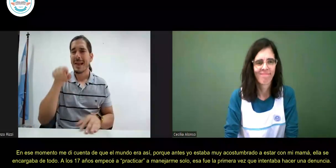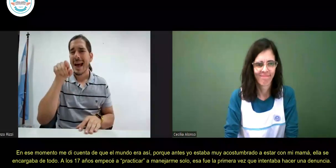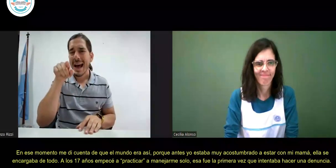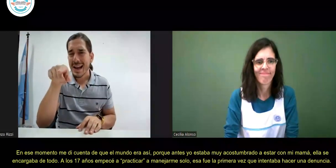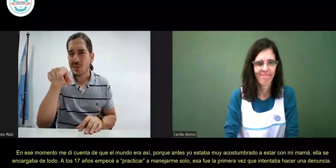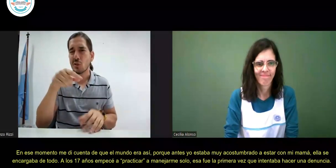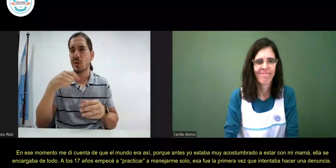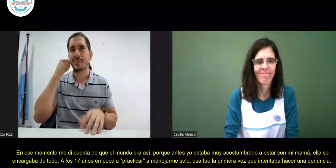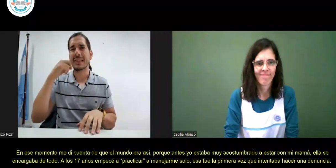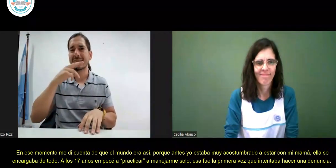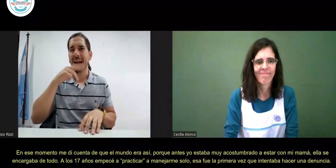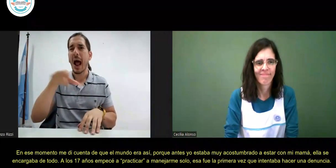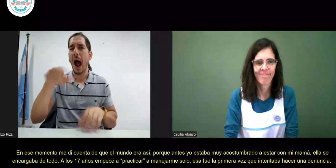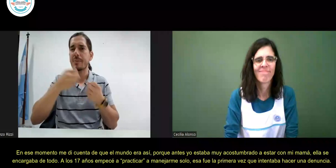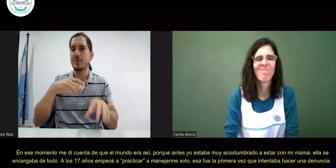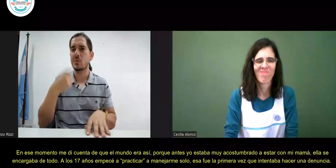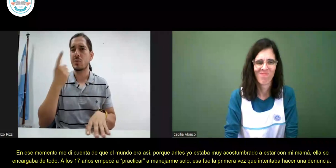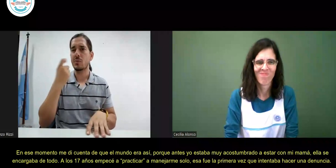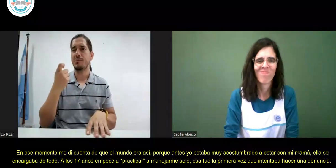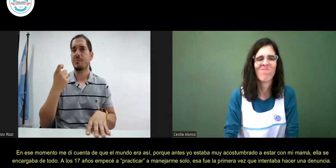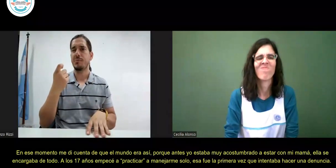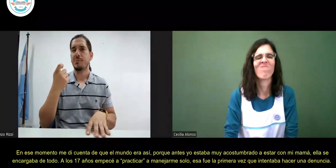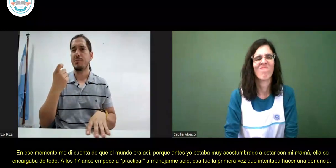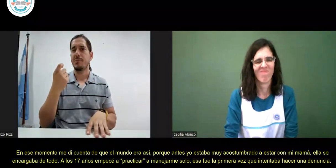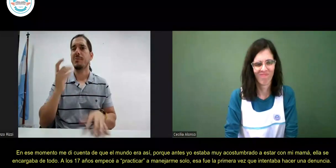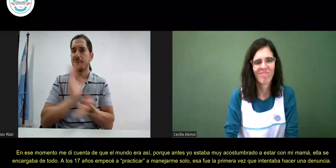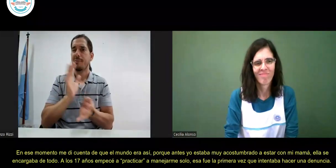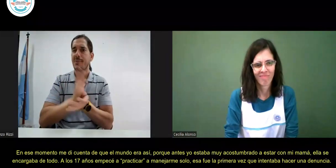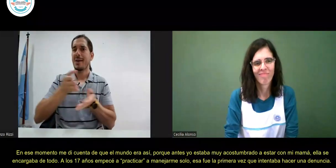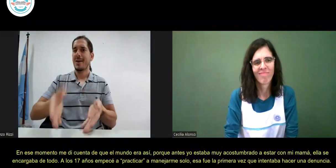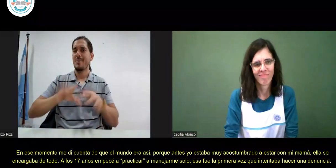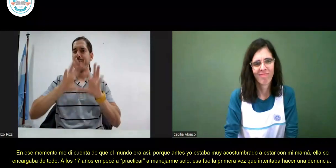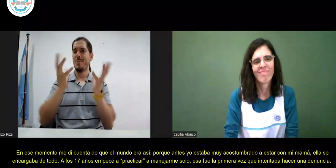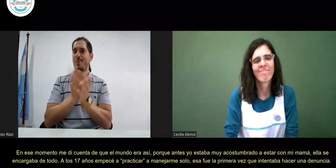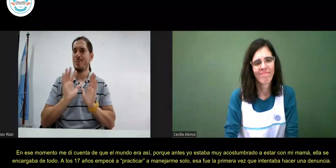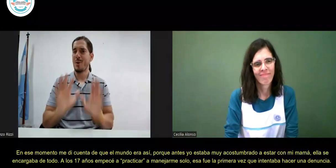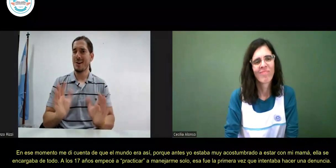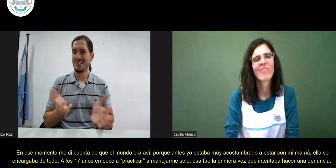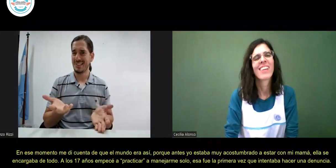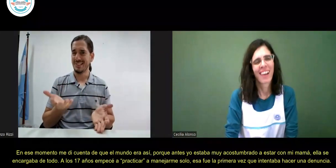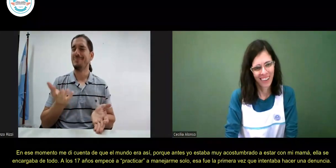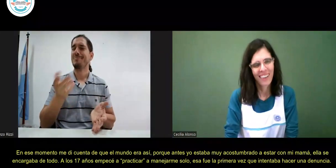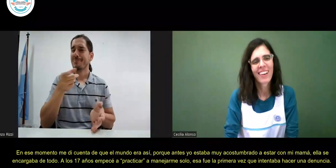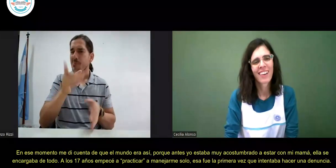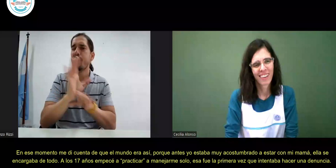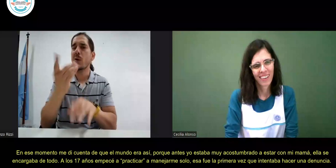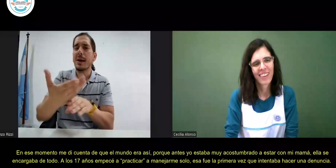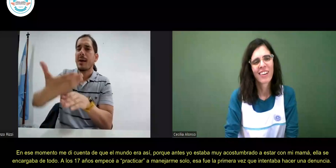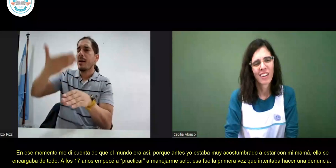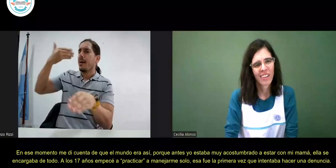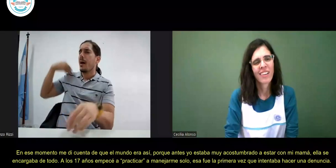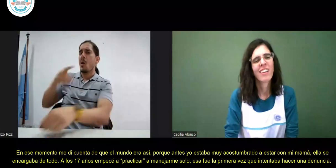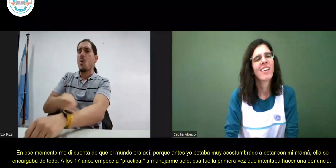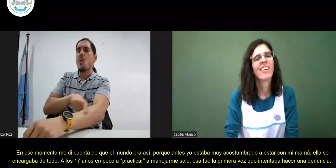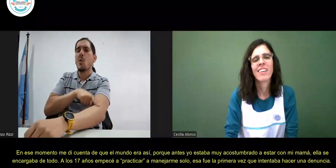anda. Y me fui. En ese momento me di cuenta de que el mundo era así. Porque antes